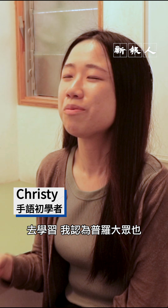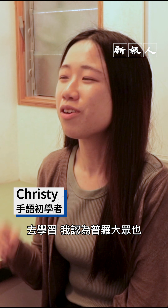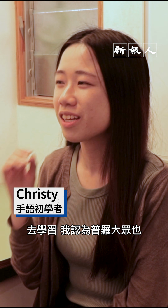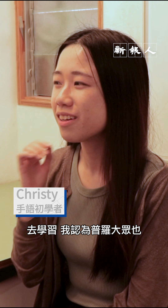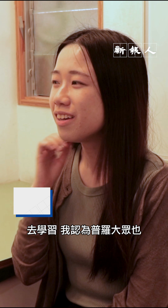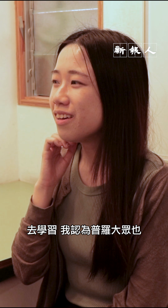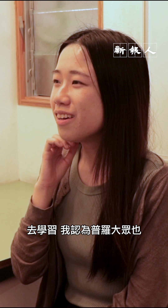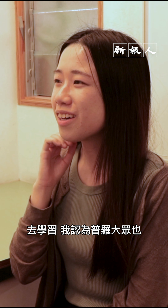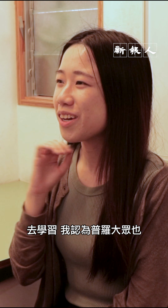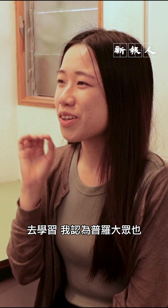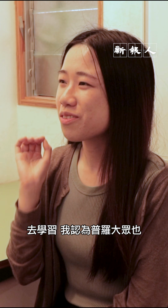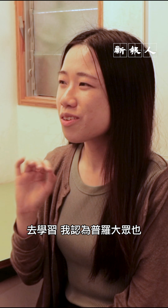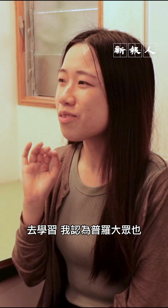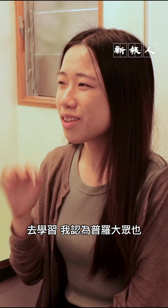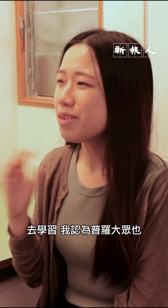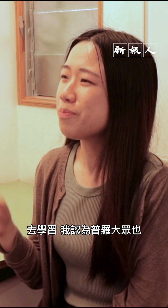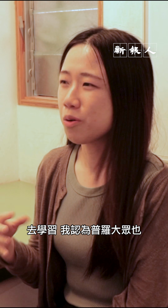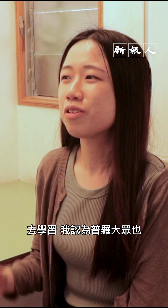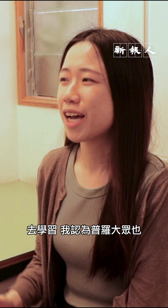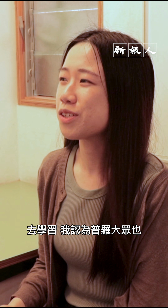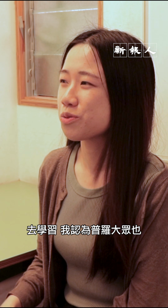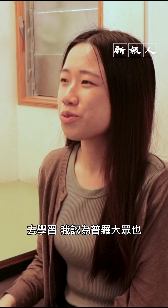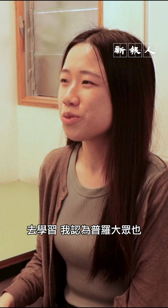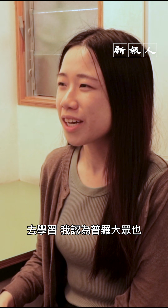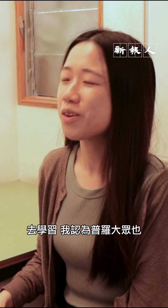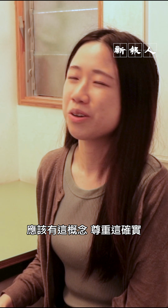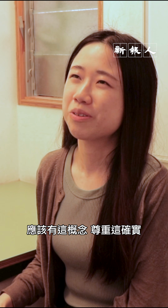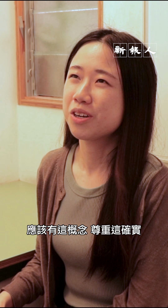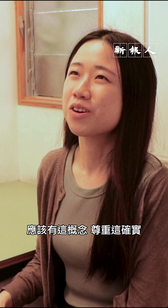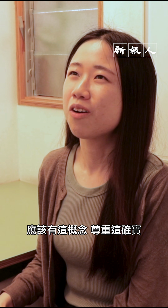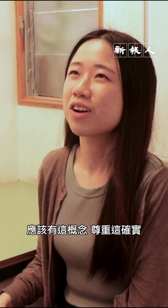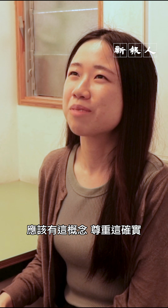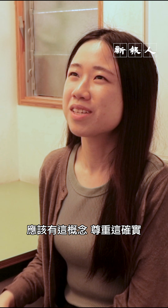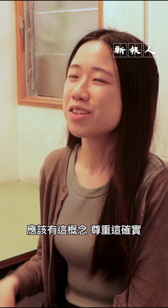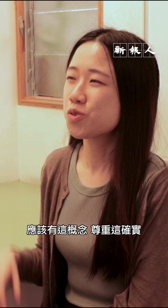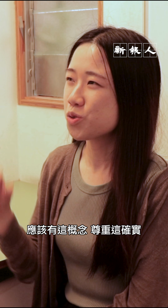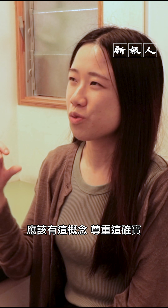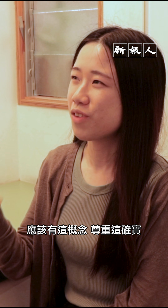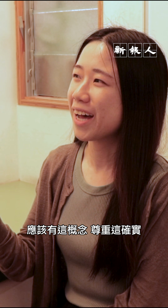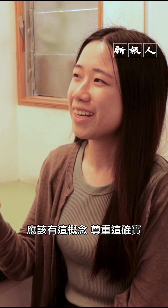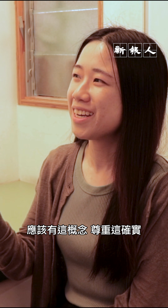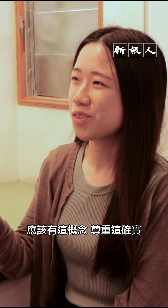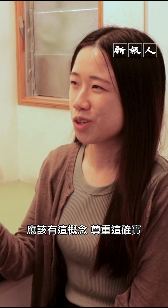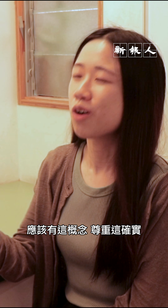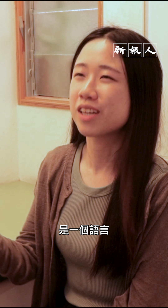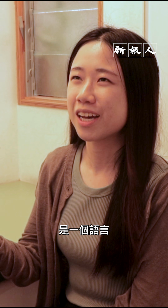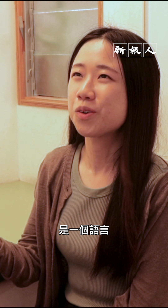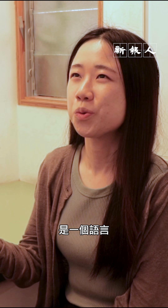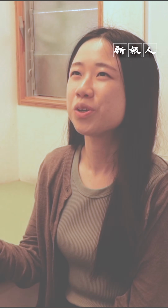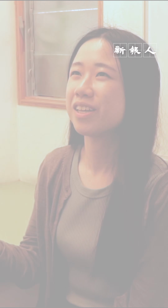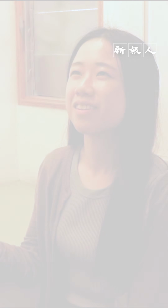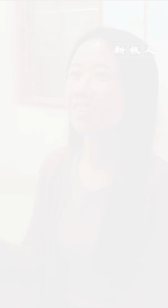學，咁我覺得我覺得普羅大眾都應該要有呢個概念，即係尊重翻呢個確實係一個語言。